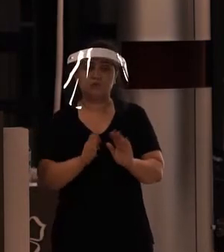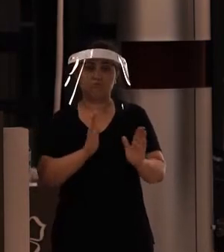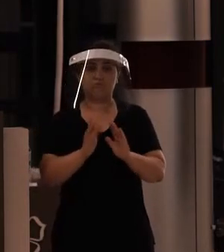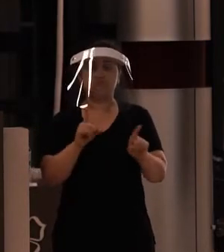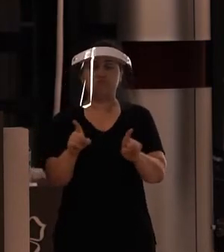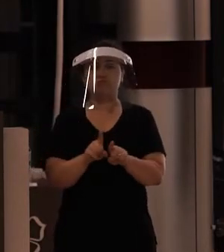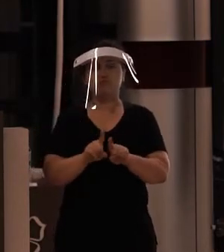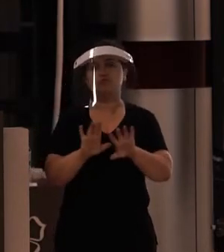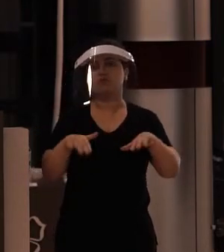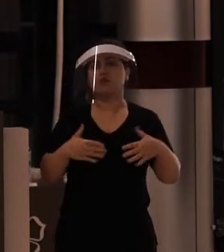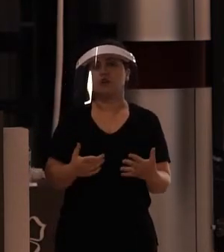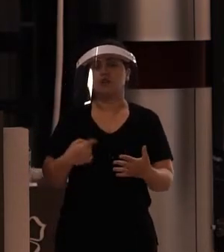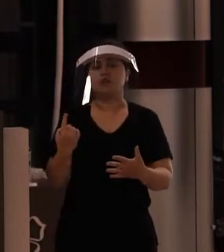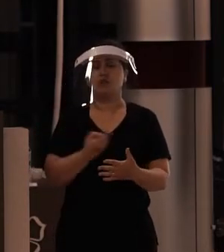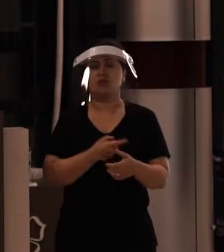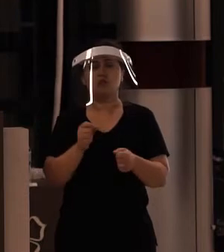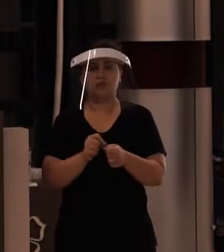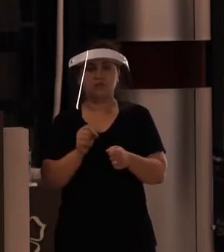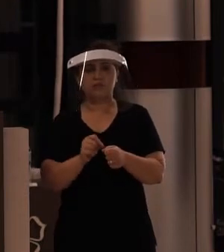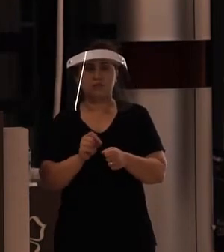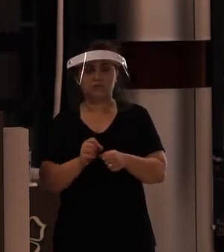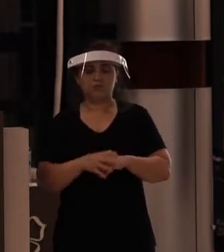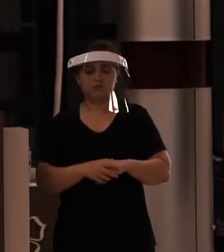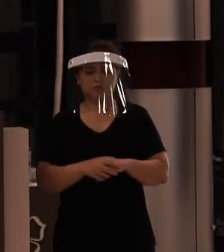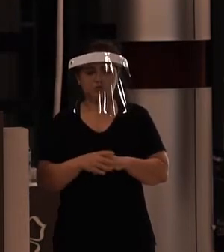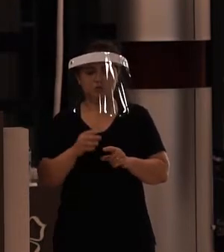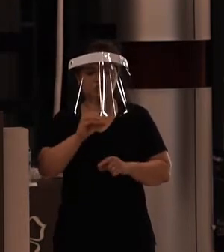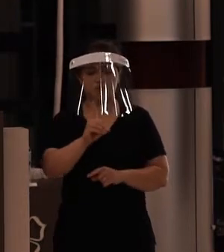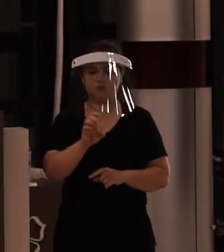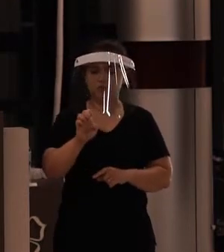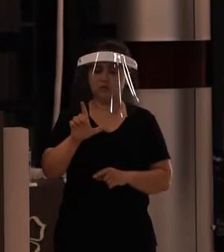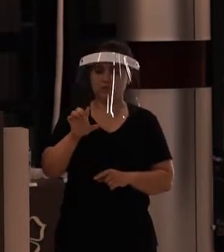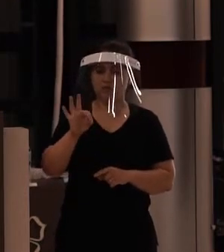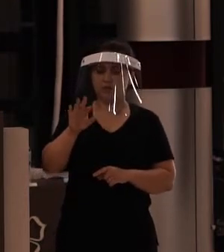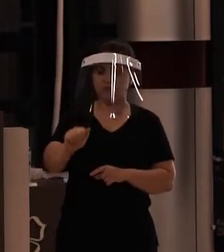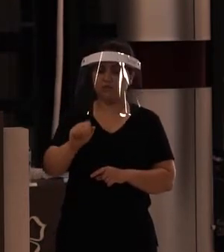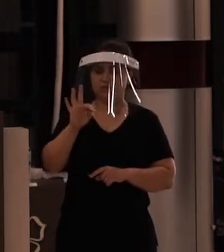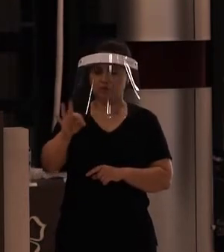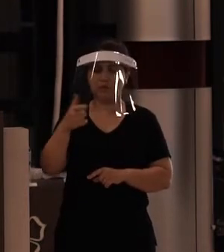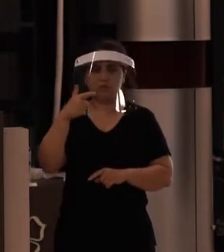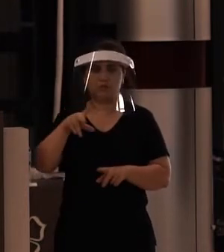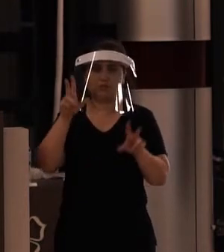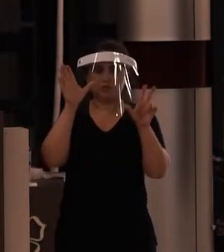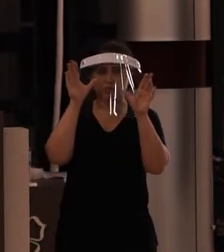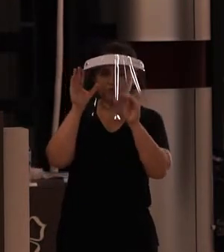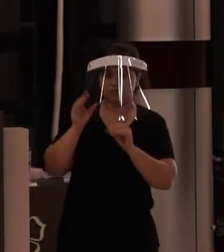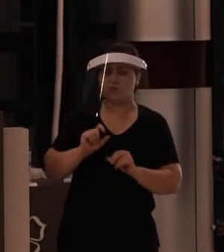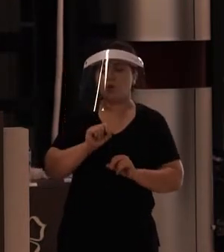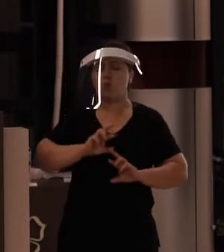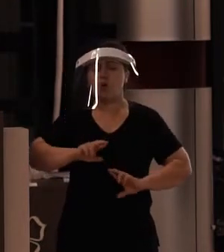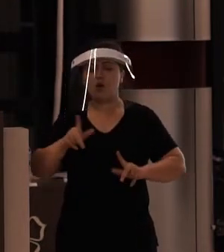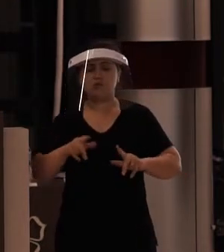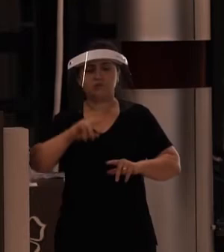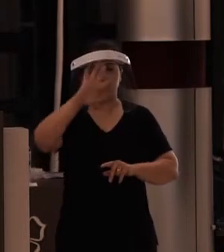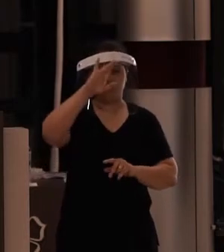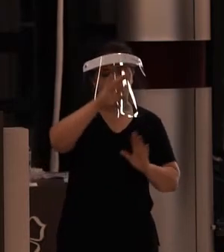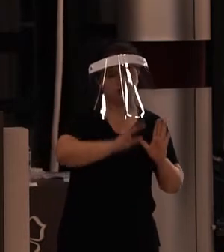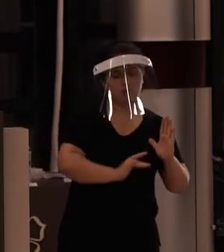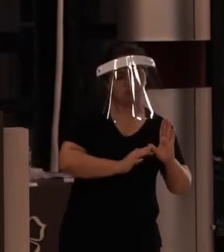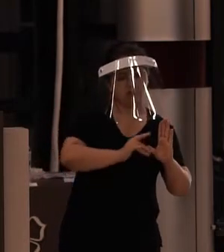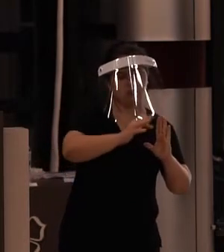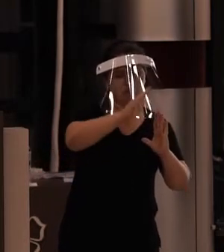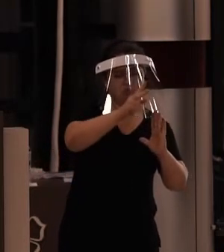Então, aqui a gente fez o cálculo aí dos ΔT, para a gente verificar em que diferença está de temperatura, para a